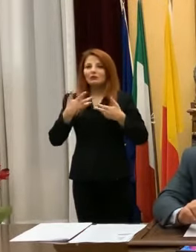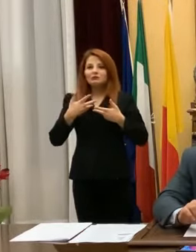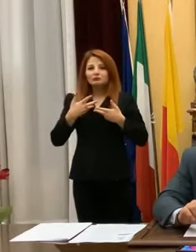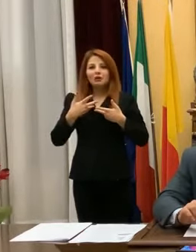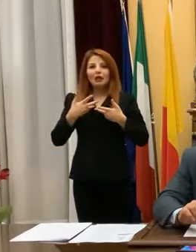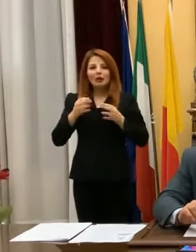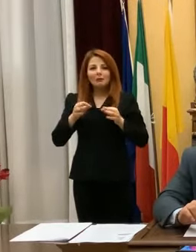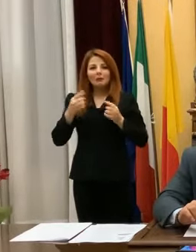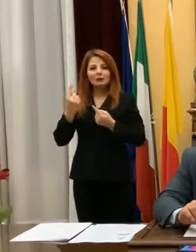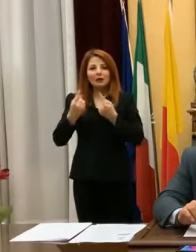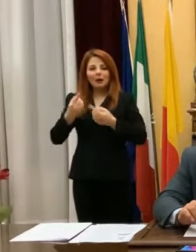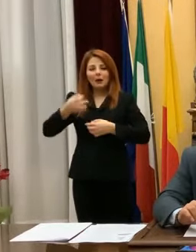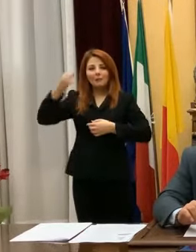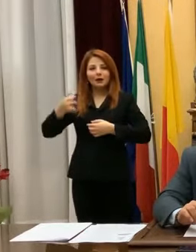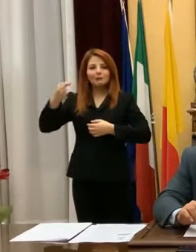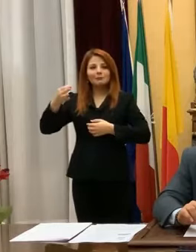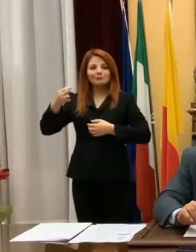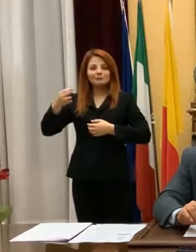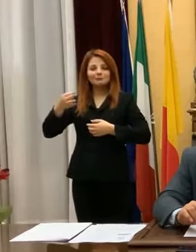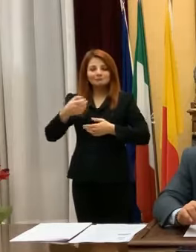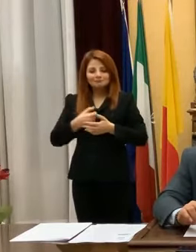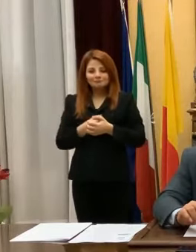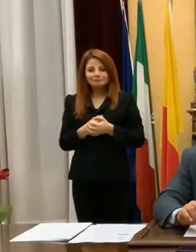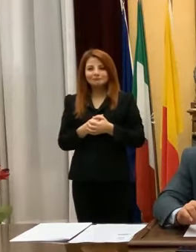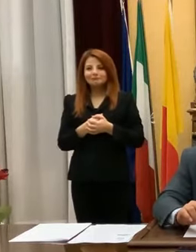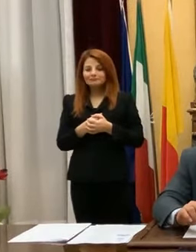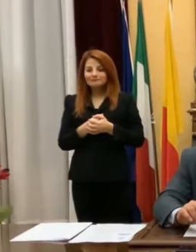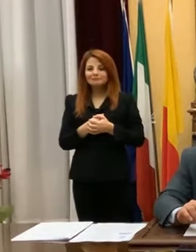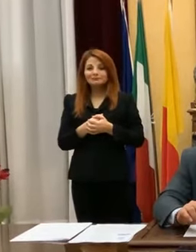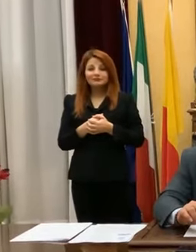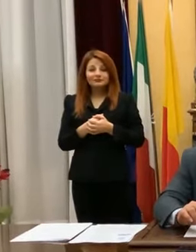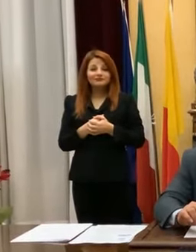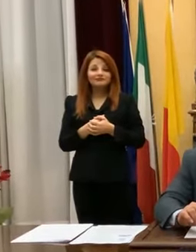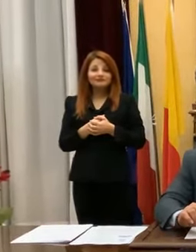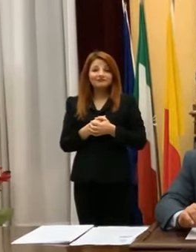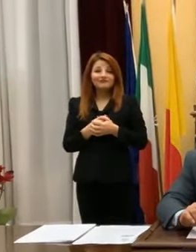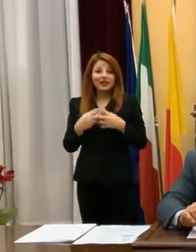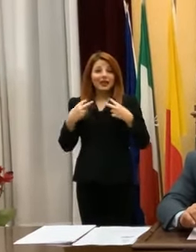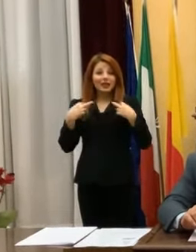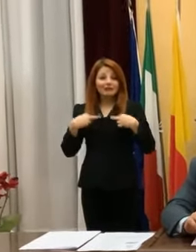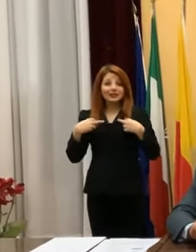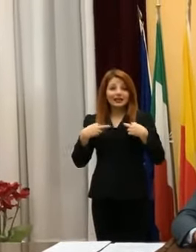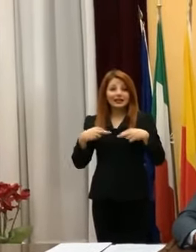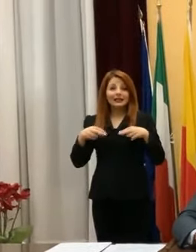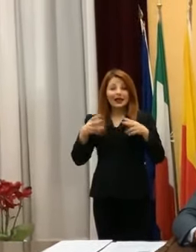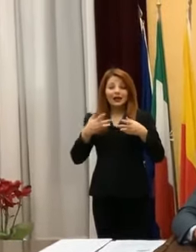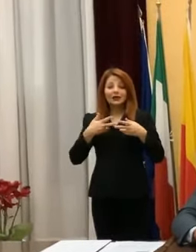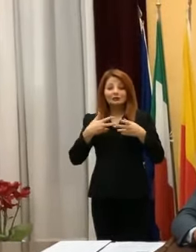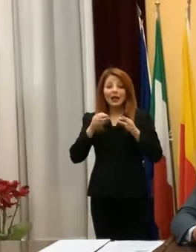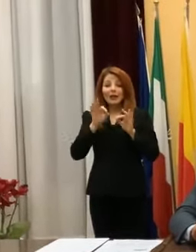è proprio vero che la vita è fatta di coincidenze,